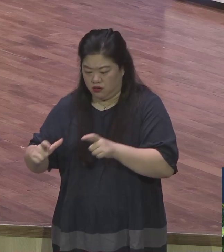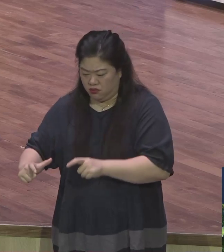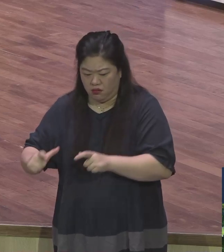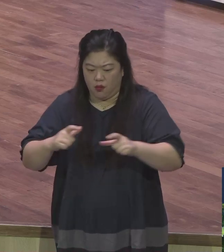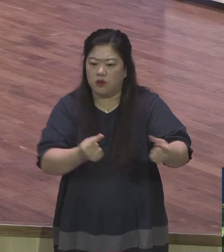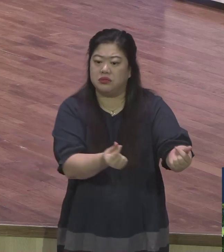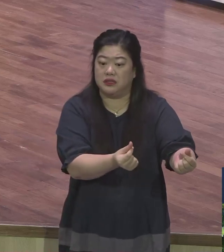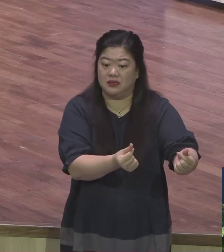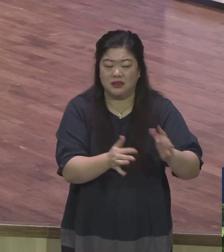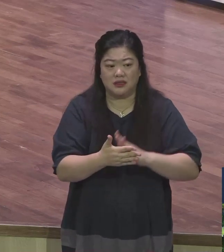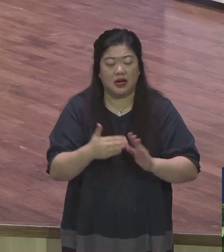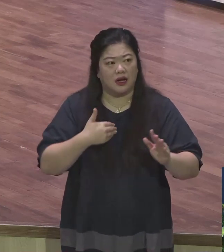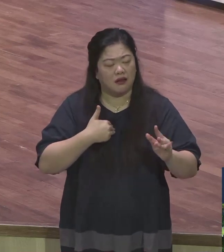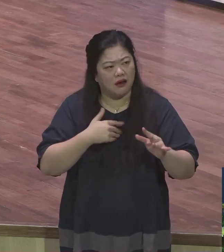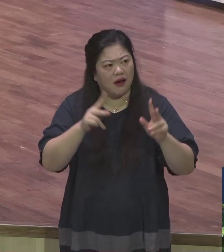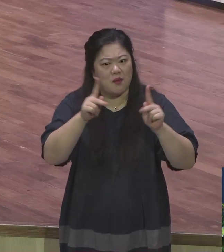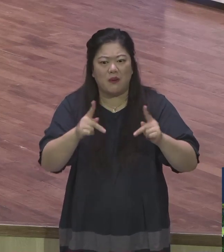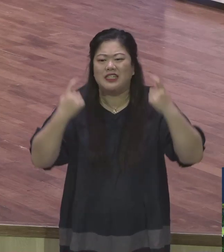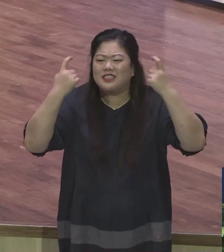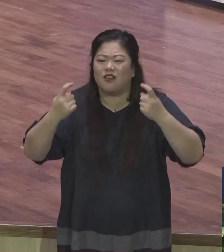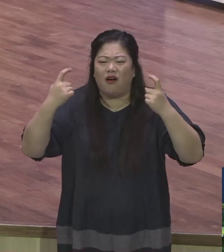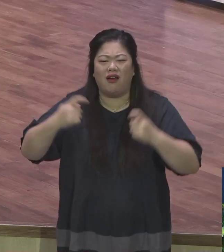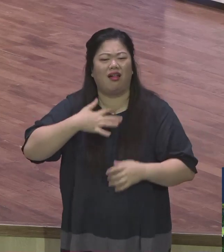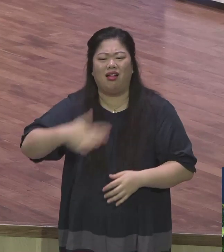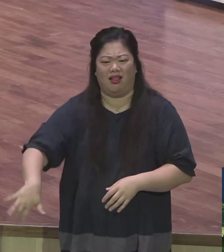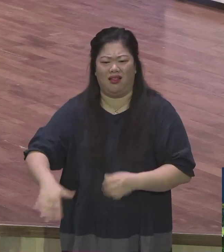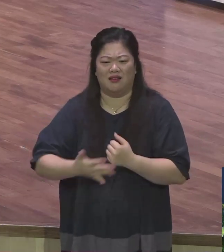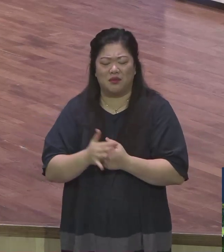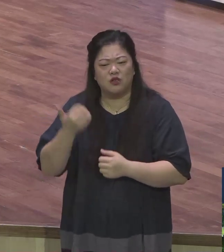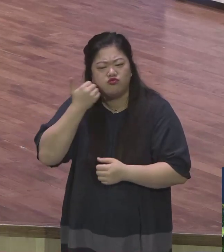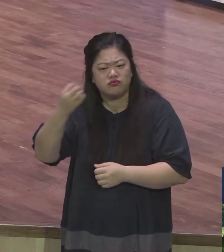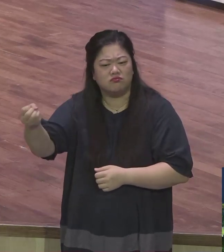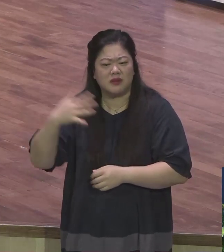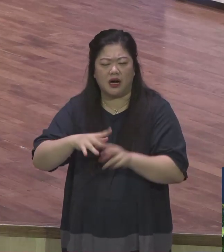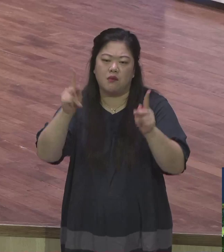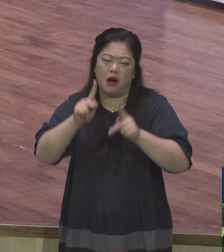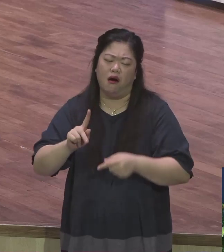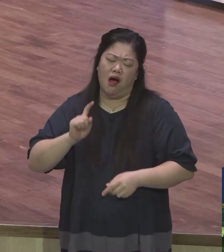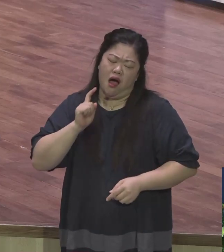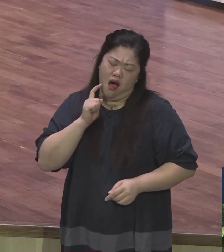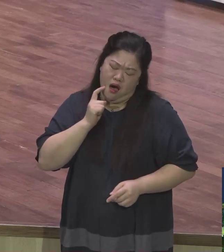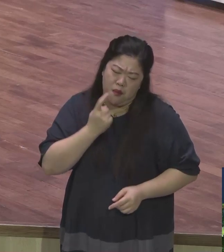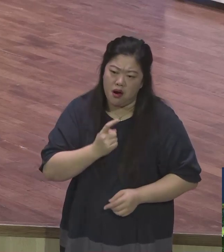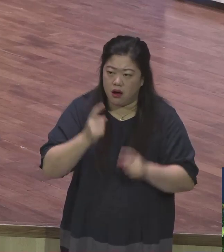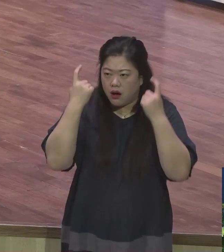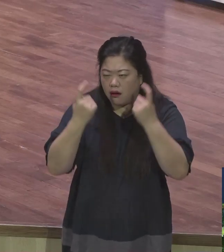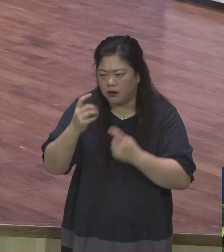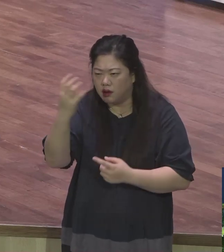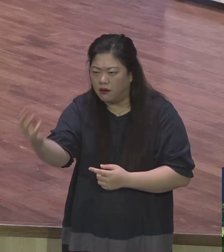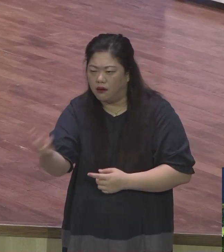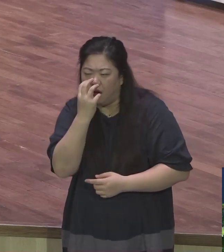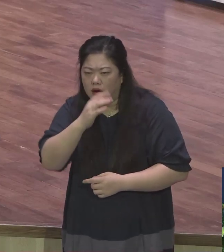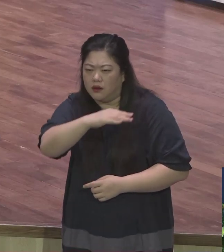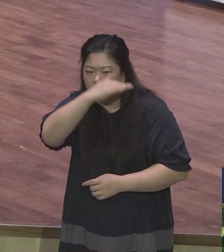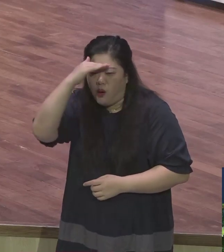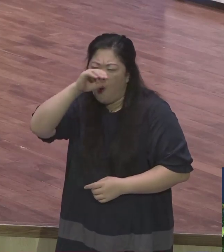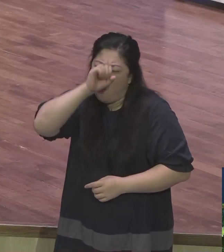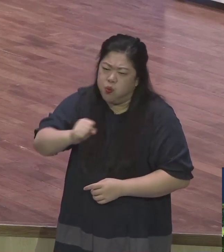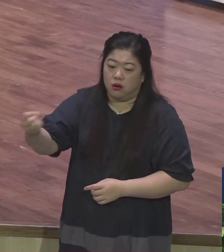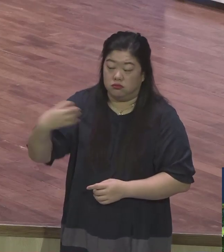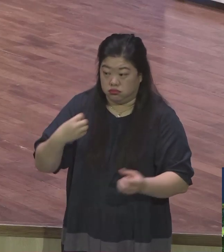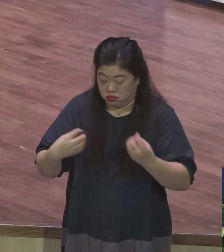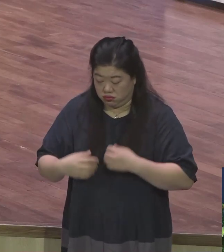저는 못 가봤지도 않은 상상을 환상적인 그야말로 얼마나 아름다운지 그런 현장들이